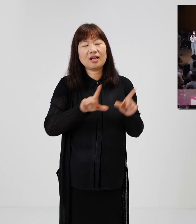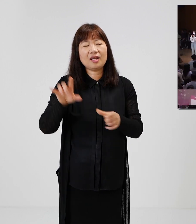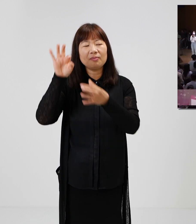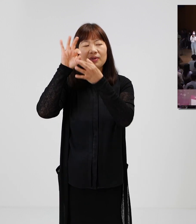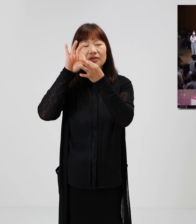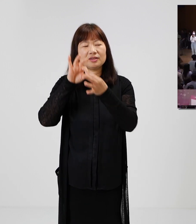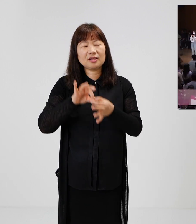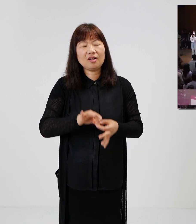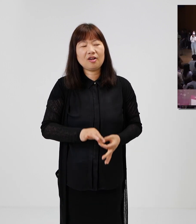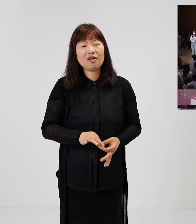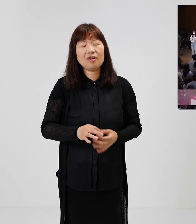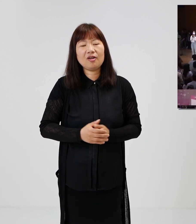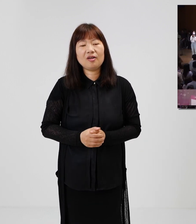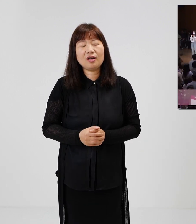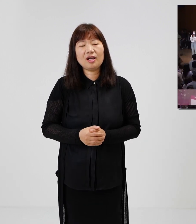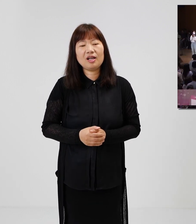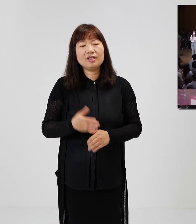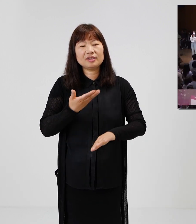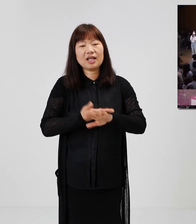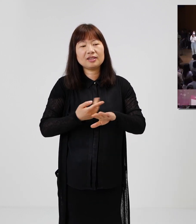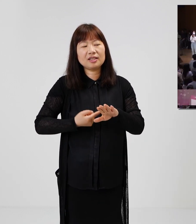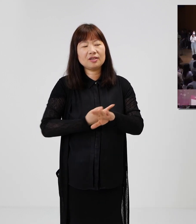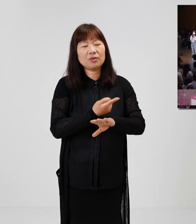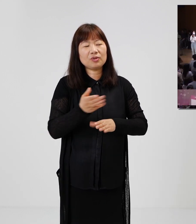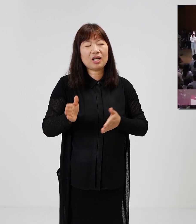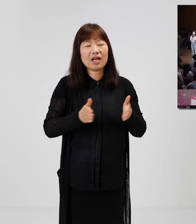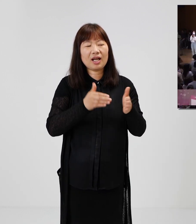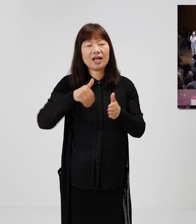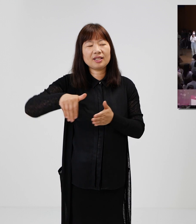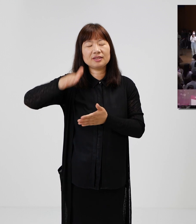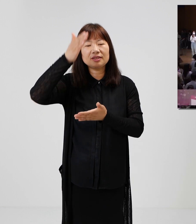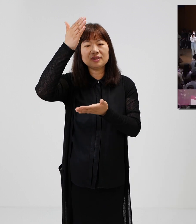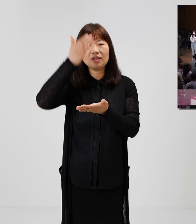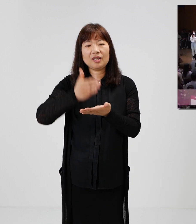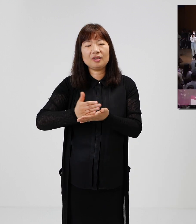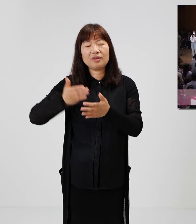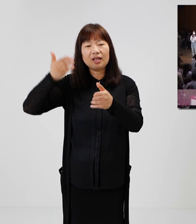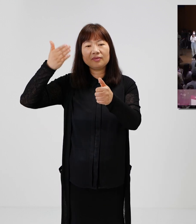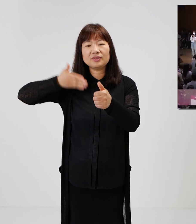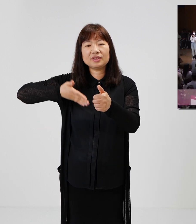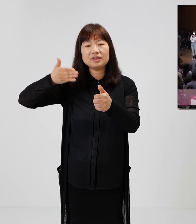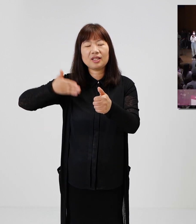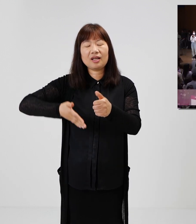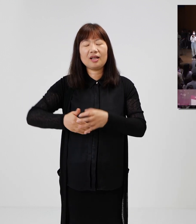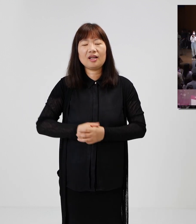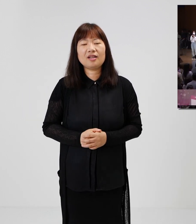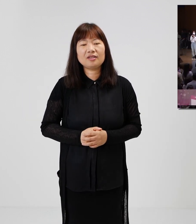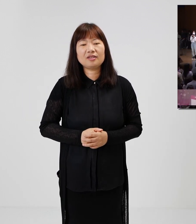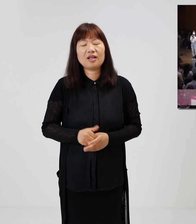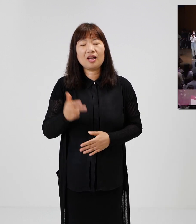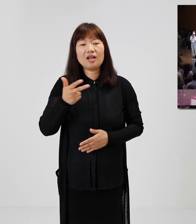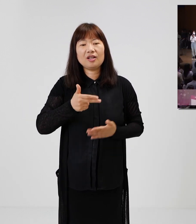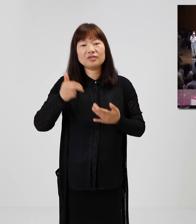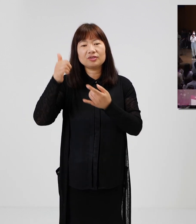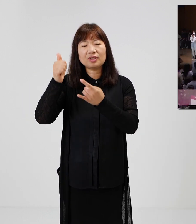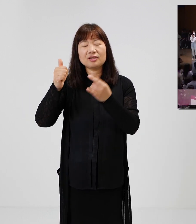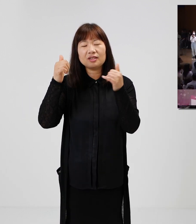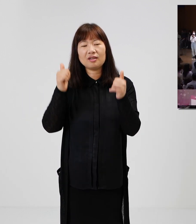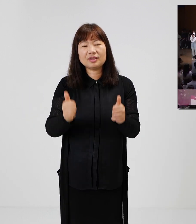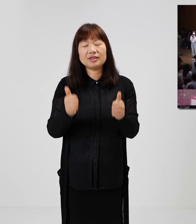안에 살면서 딴 길로 가지 맙시다. 주께서